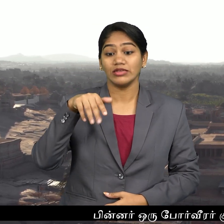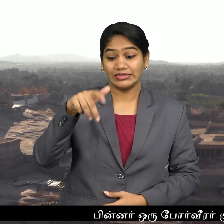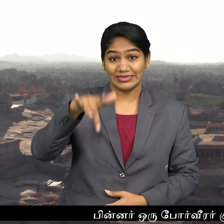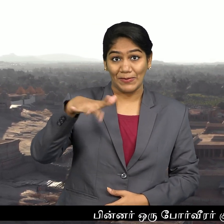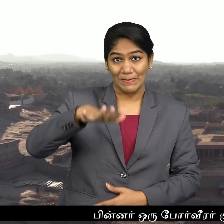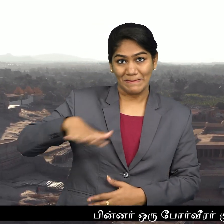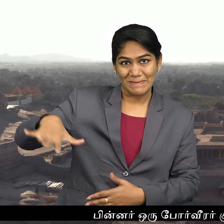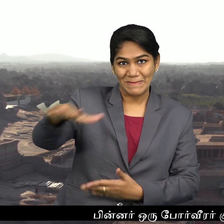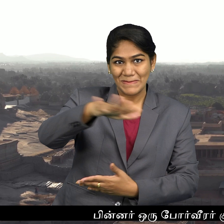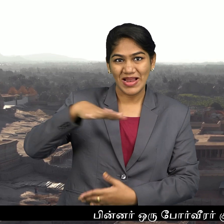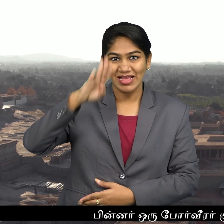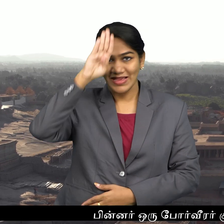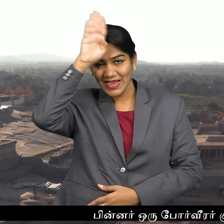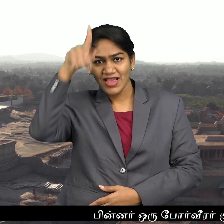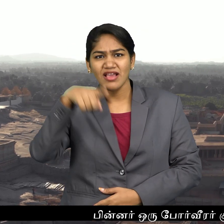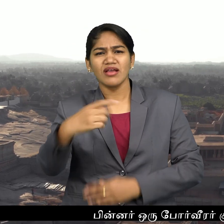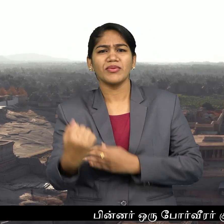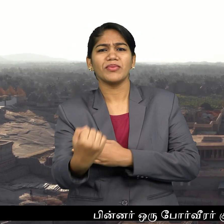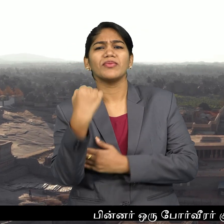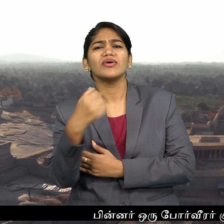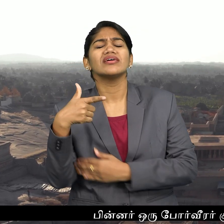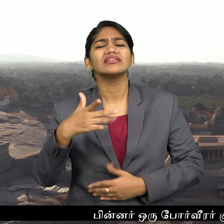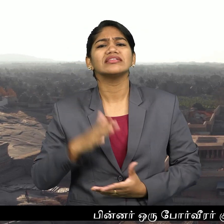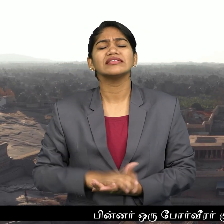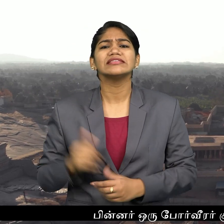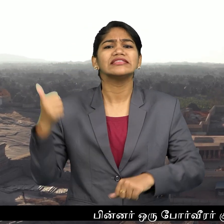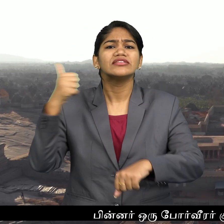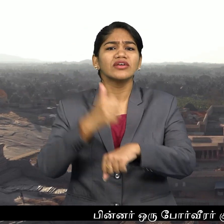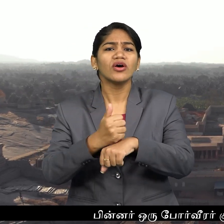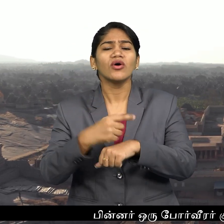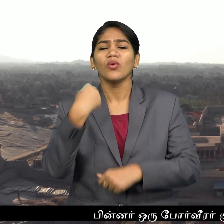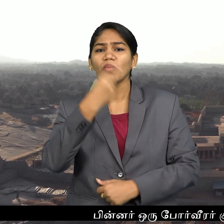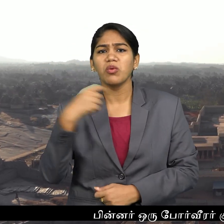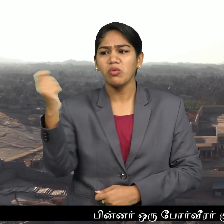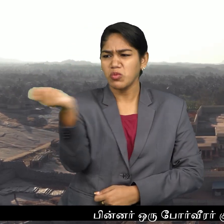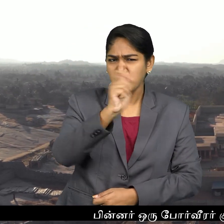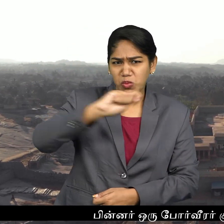பின்னர் ஒரு போர் வீரர் குடும்பத்தால் நிறுவப்பட்டது.